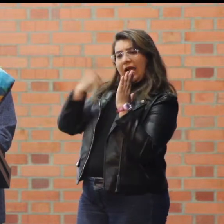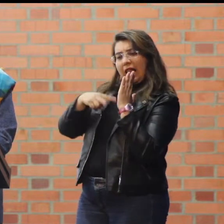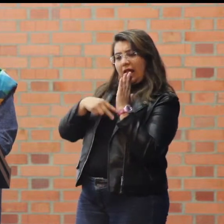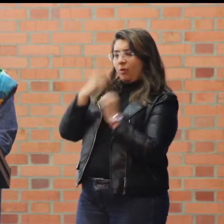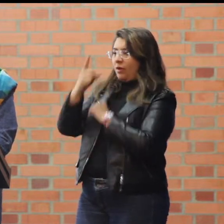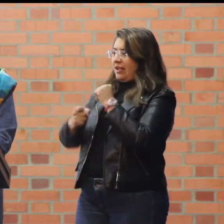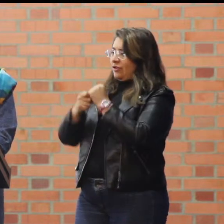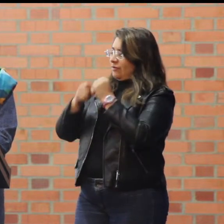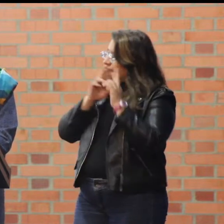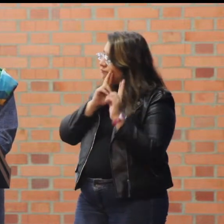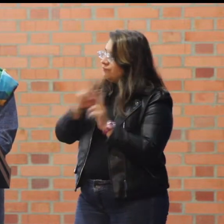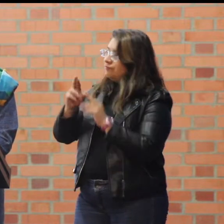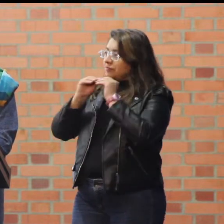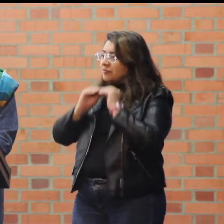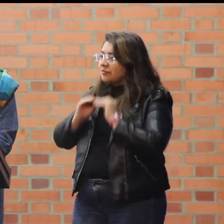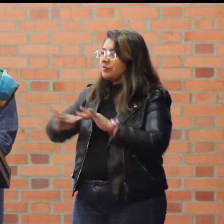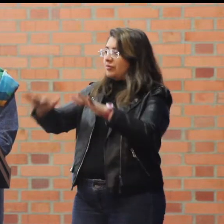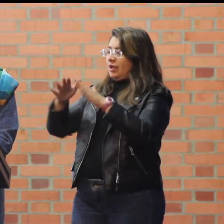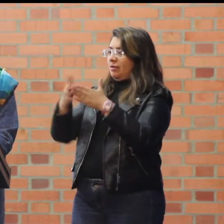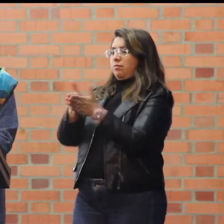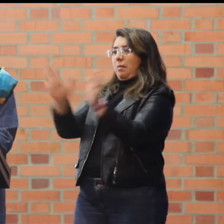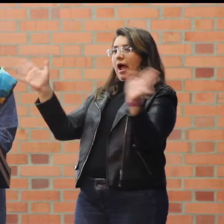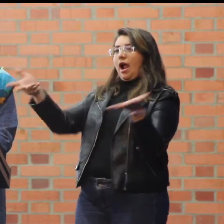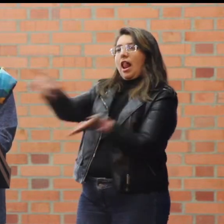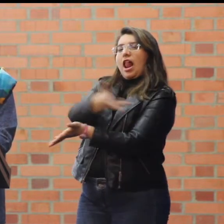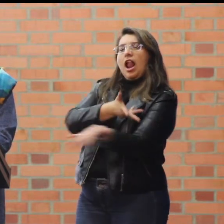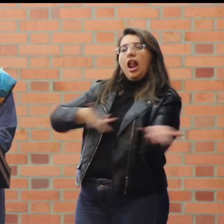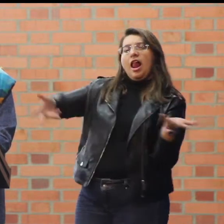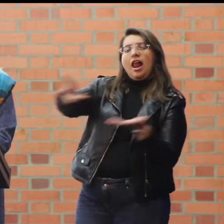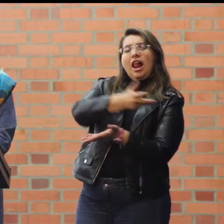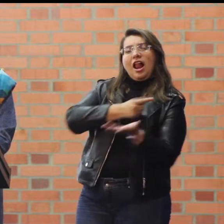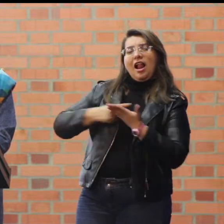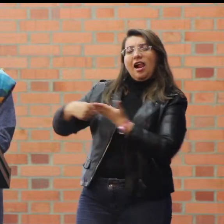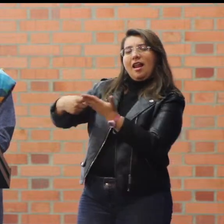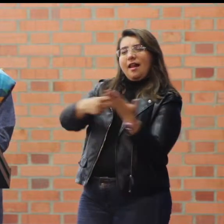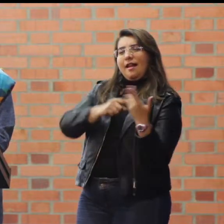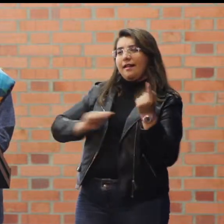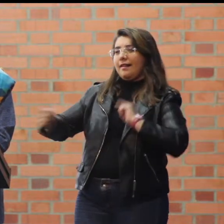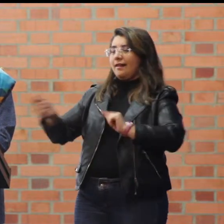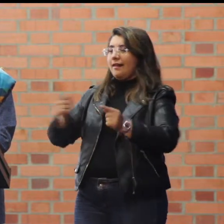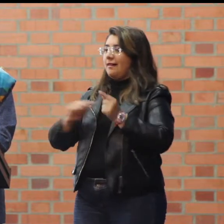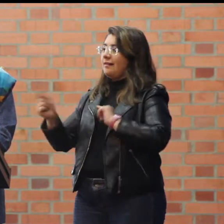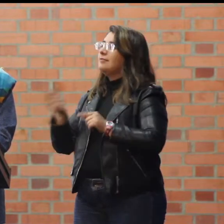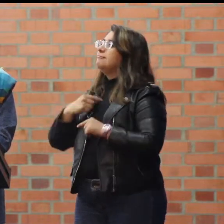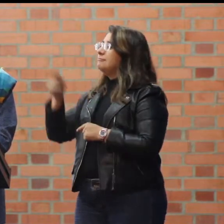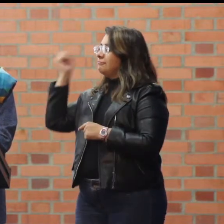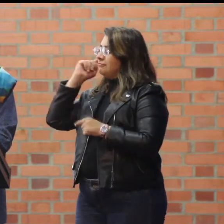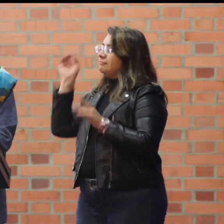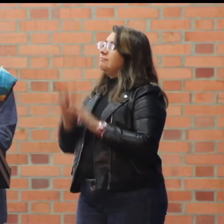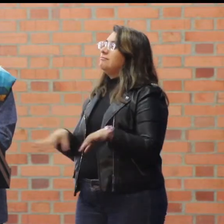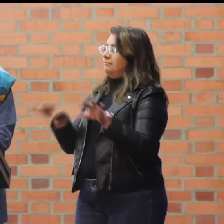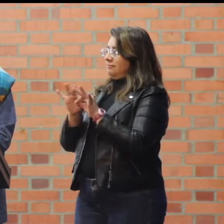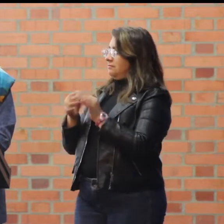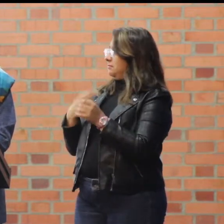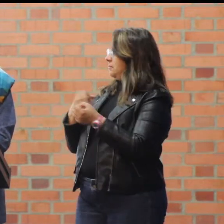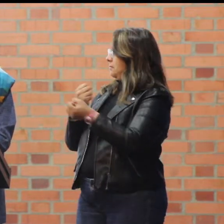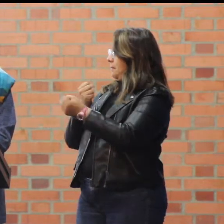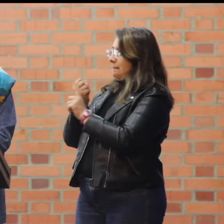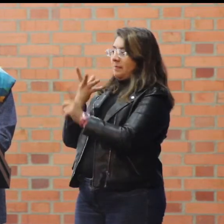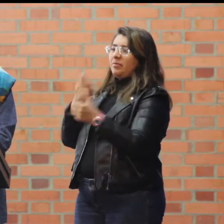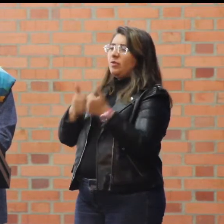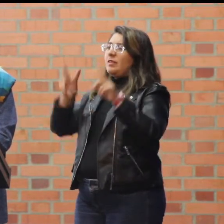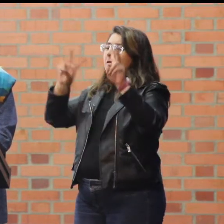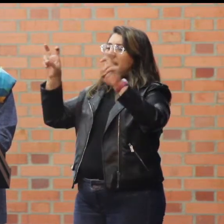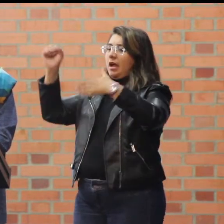año espacio de discusión abierta liderado por la biblioteca digital feminista titulado el aborto